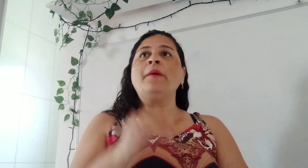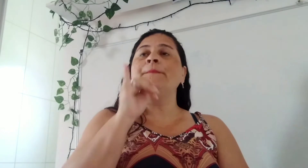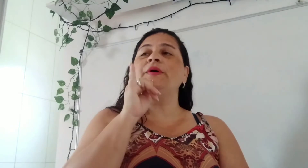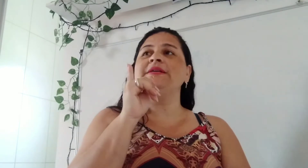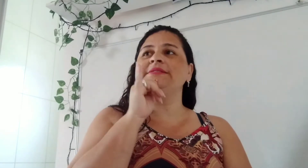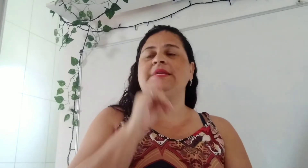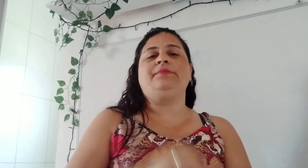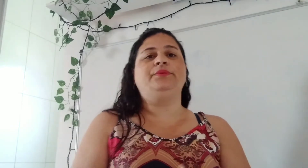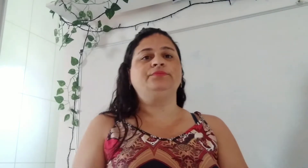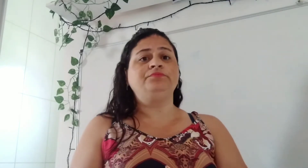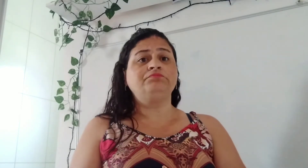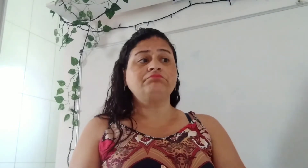Por exemplo,